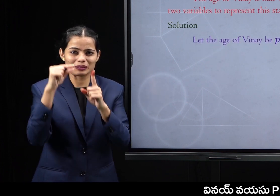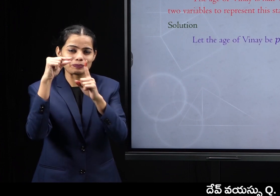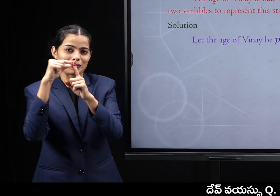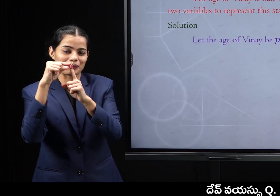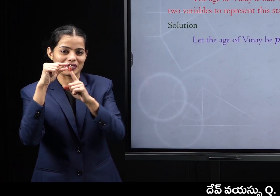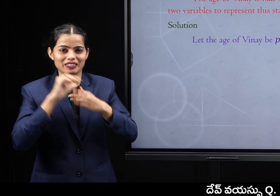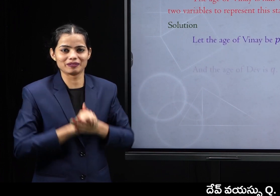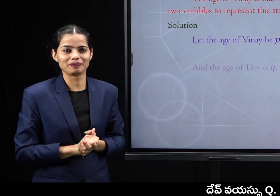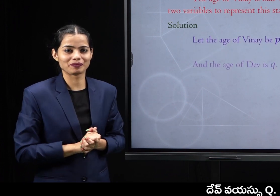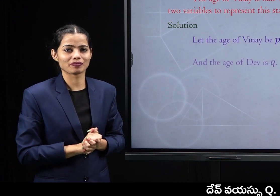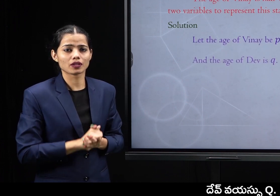దేవ్ వయసు q.